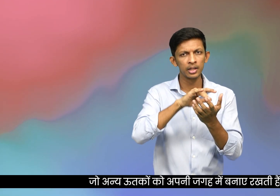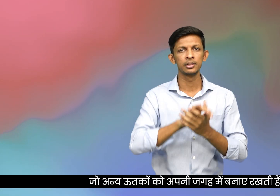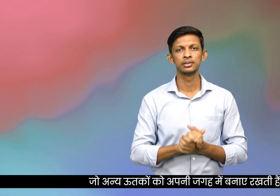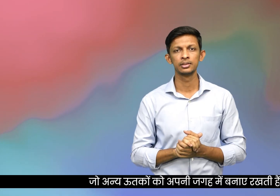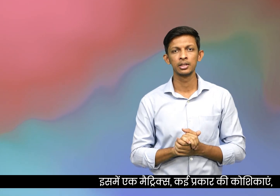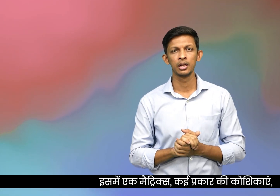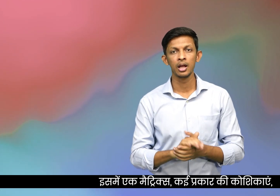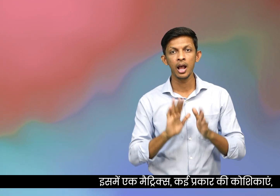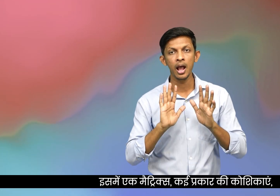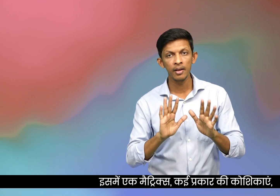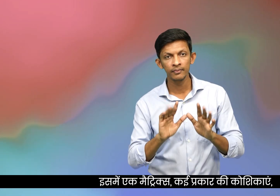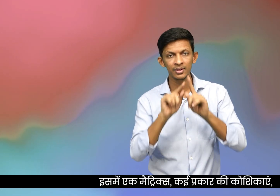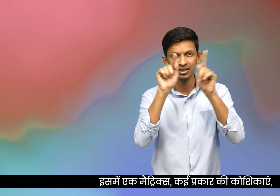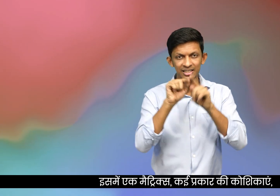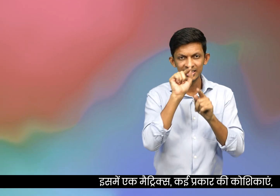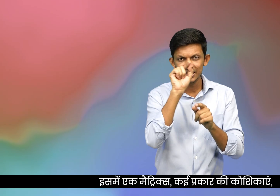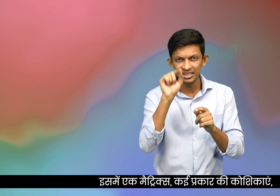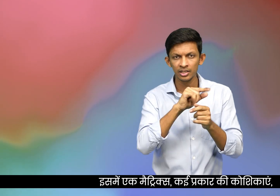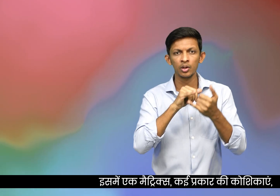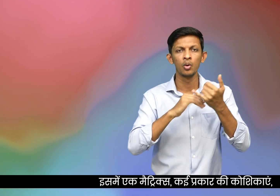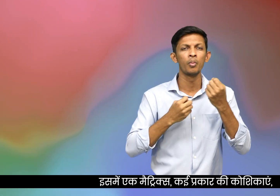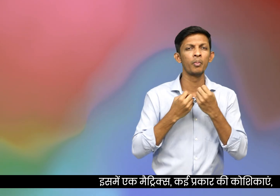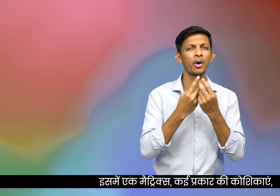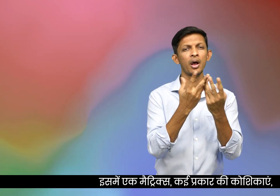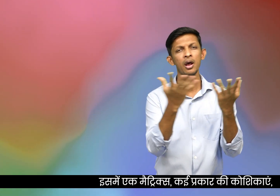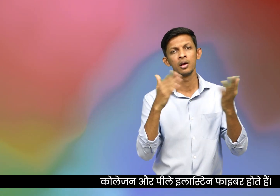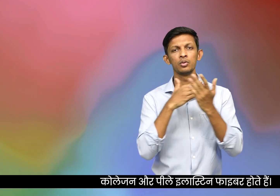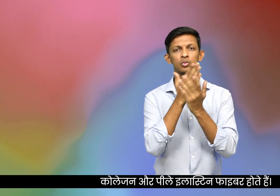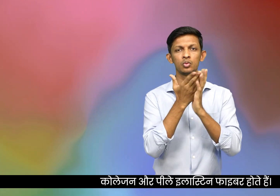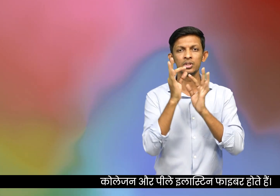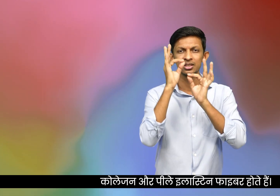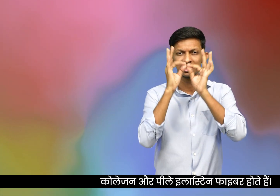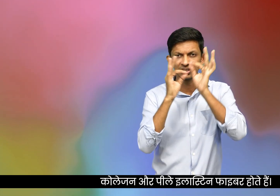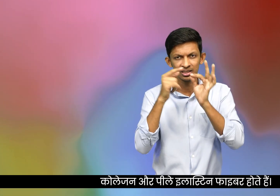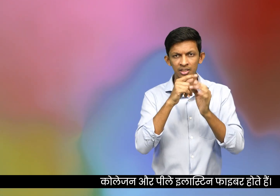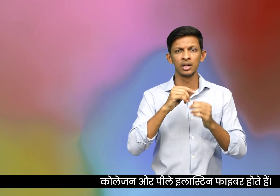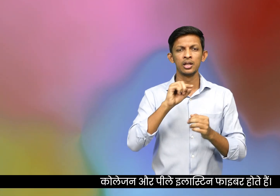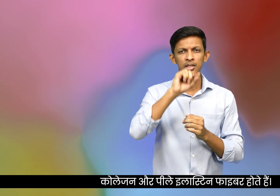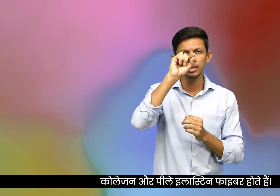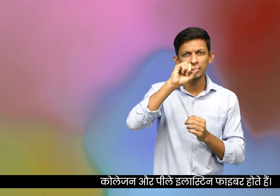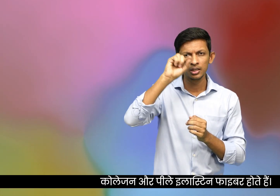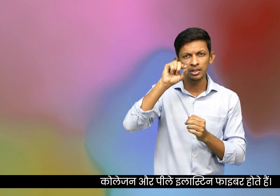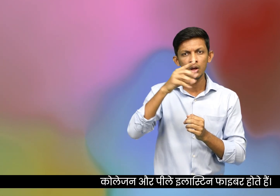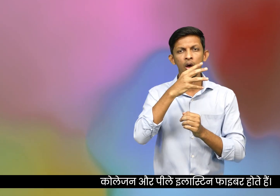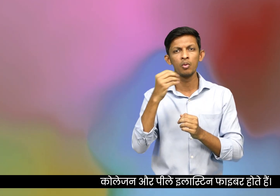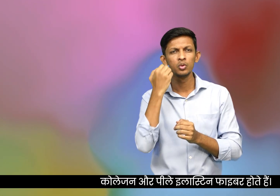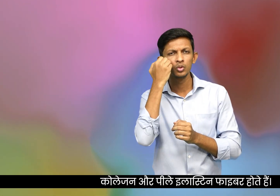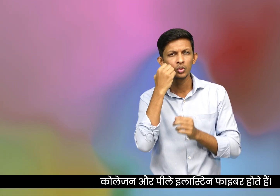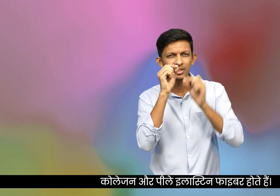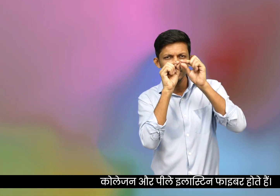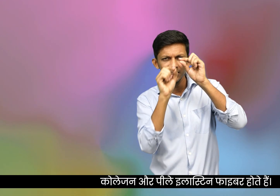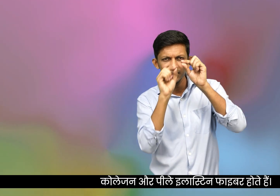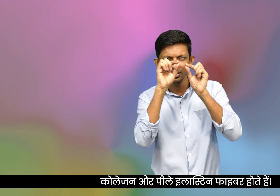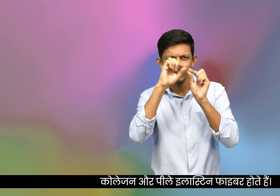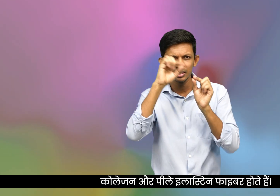है। इसमें एक मैट्रिक्स, कई प्रकार की कोशिकाएं, कोलेजन और पीले इलास्टिन